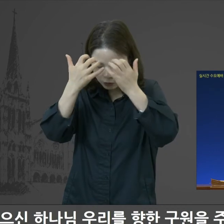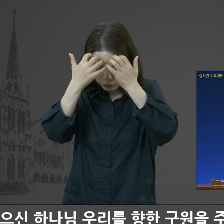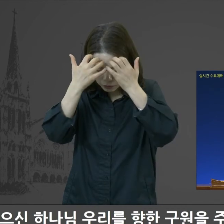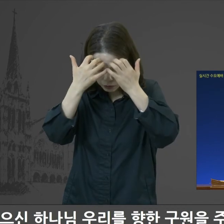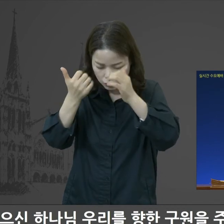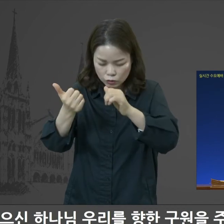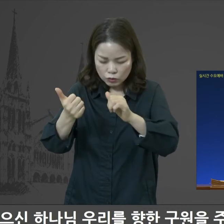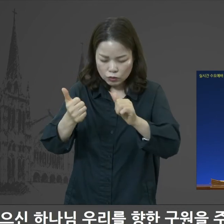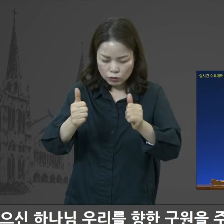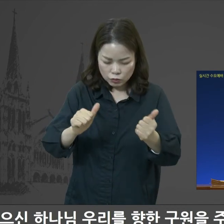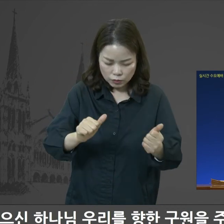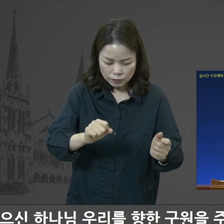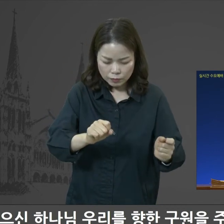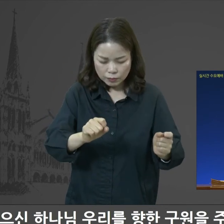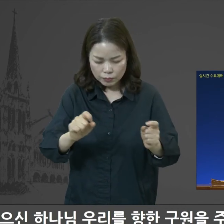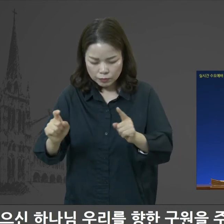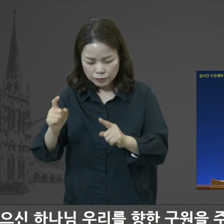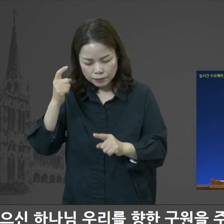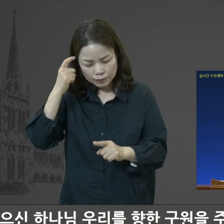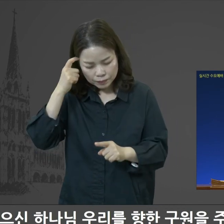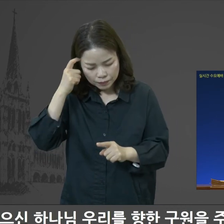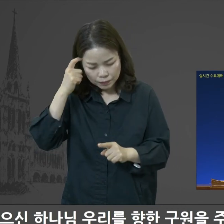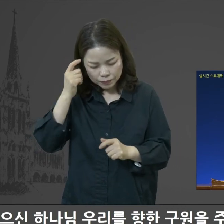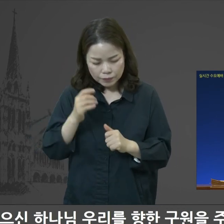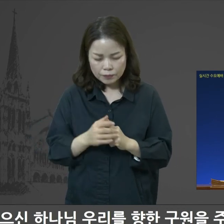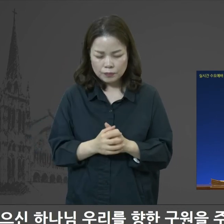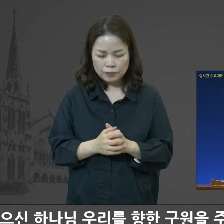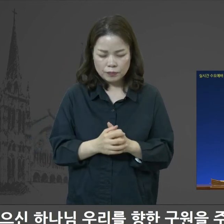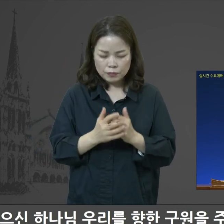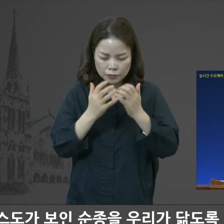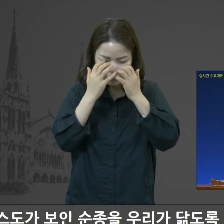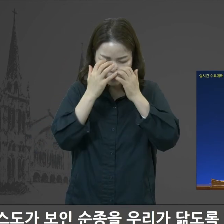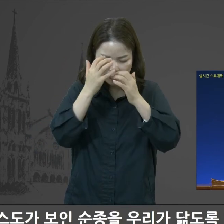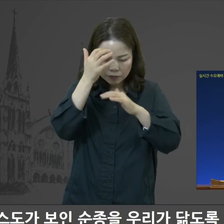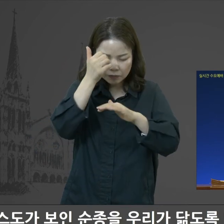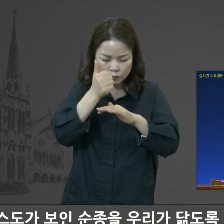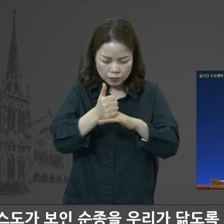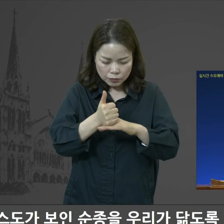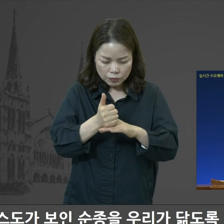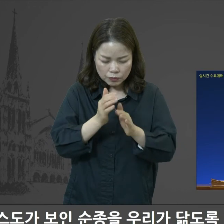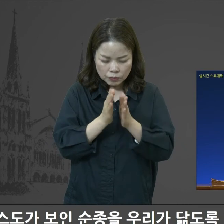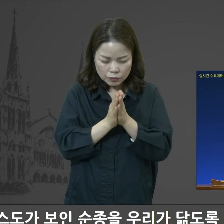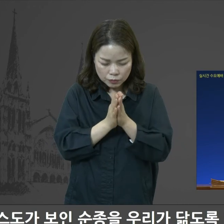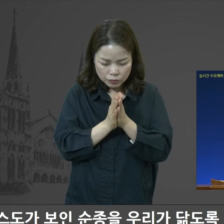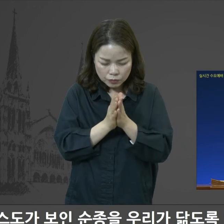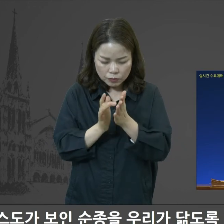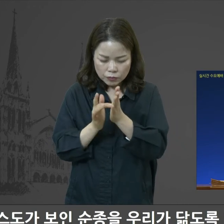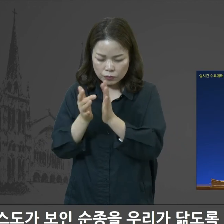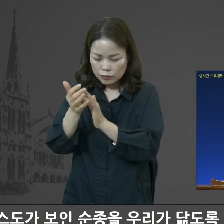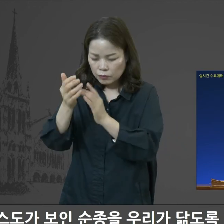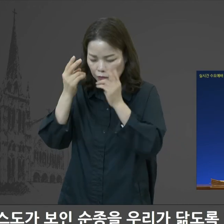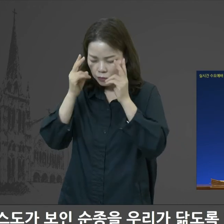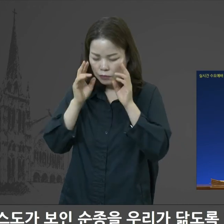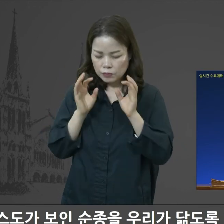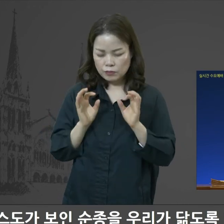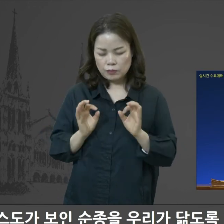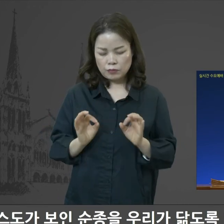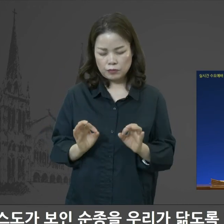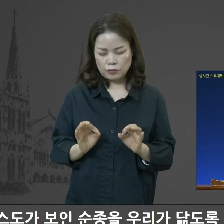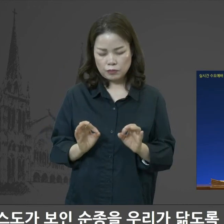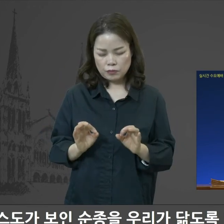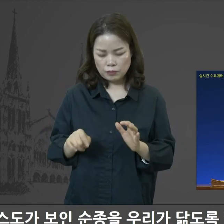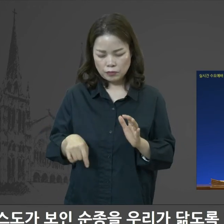고난과 죽으심과 부활을 묵상하는 때를 맞아 고난의 끝자락에 머물러 기도하신 예수님을 바라봅니다.